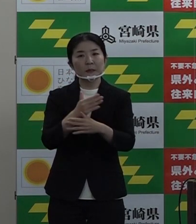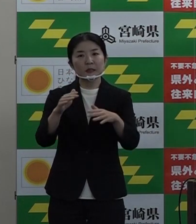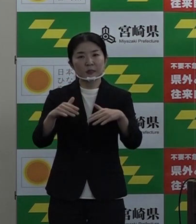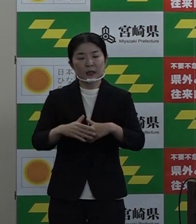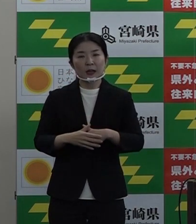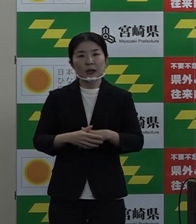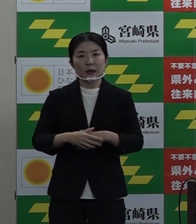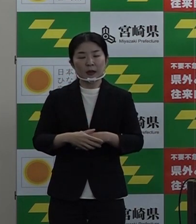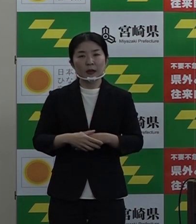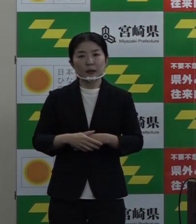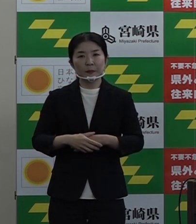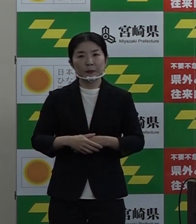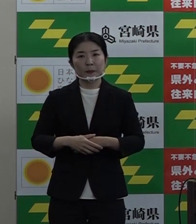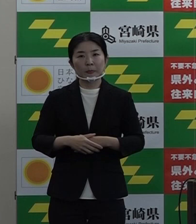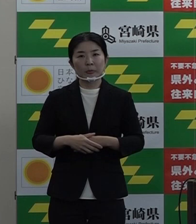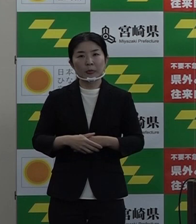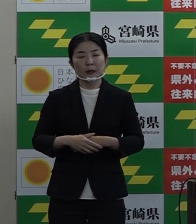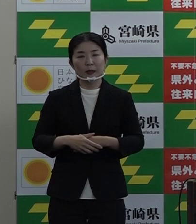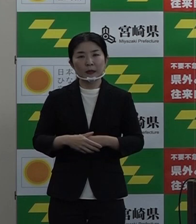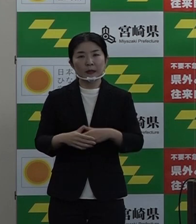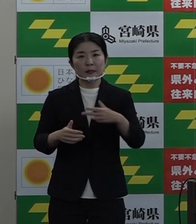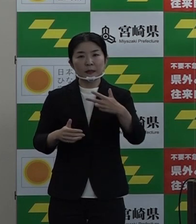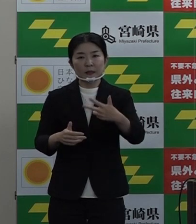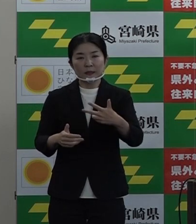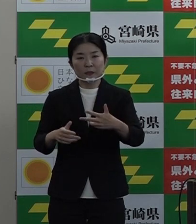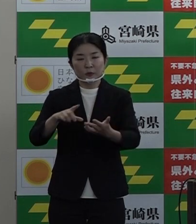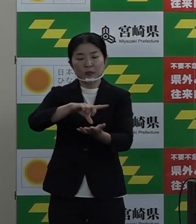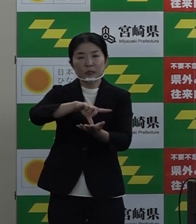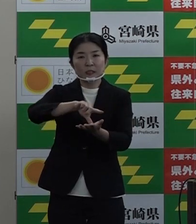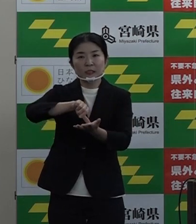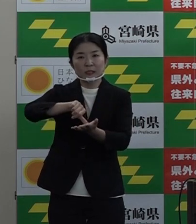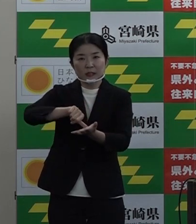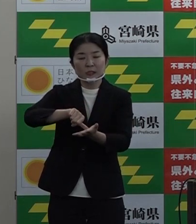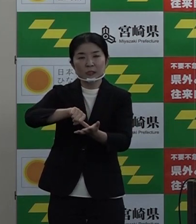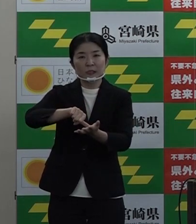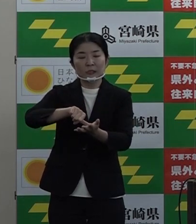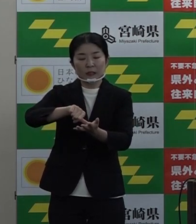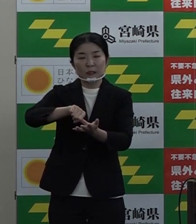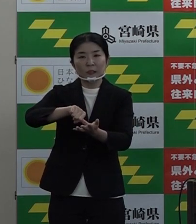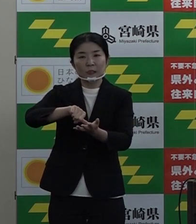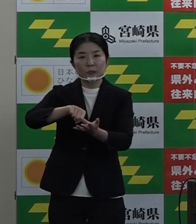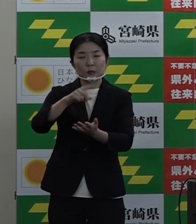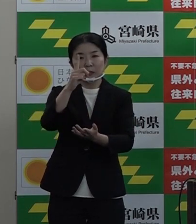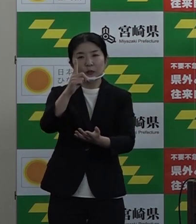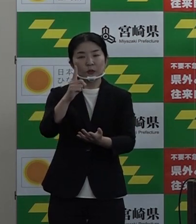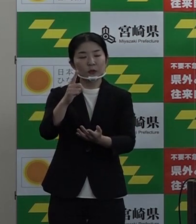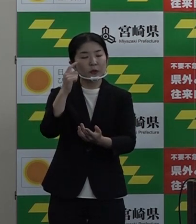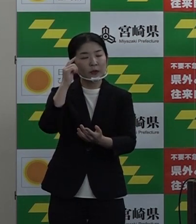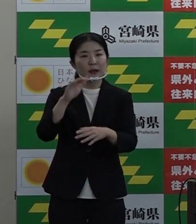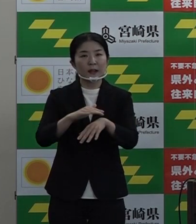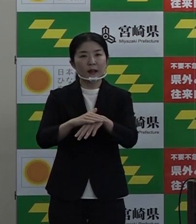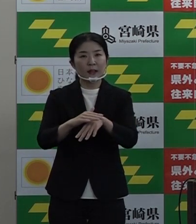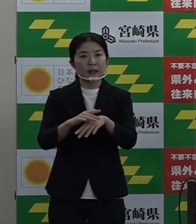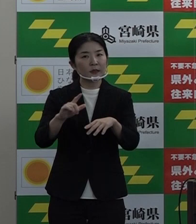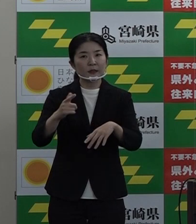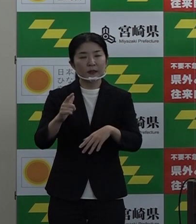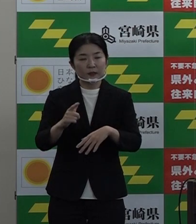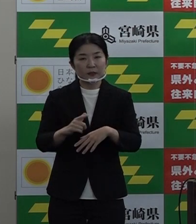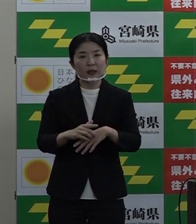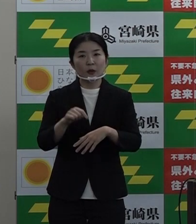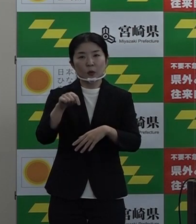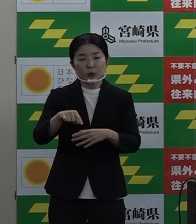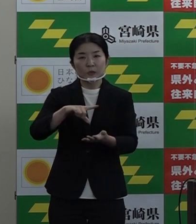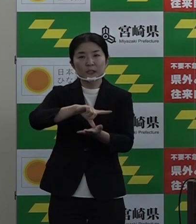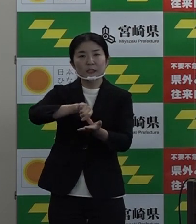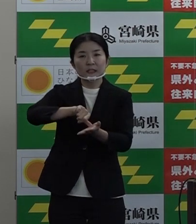ではちょっと語弊があるかもしれませんが、7分の1と受け止めてはいけないということを今説明したいわけであって、この県域が赤にな